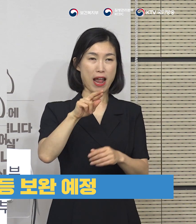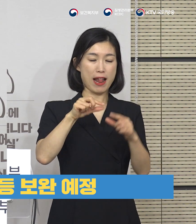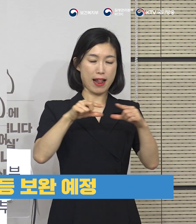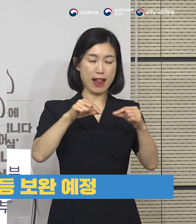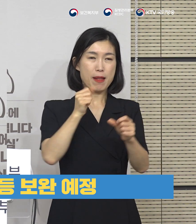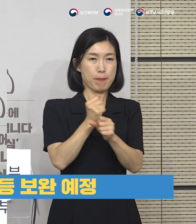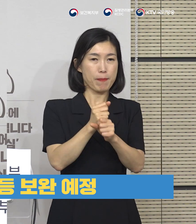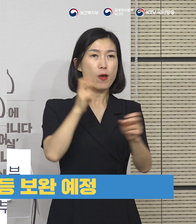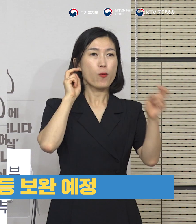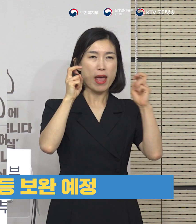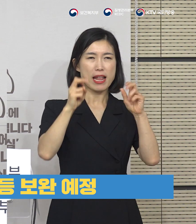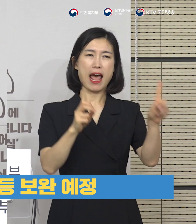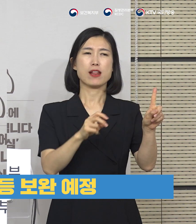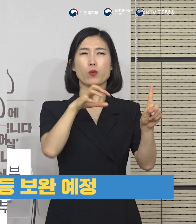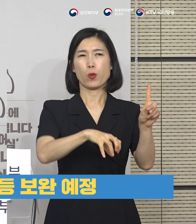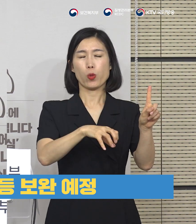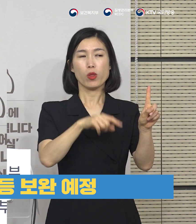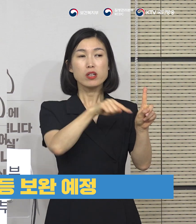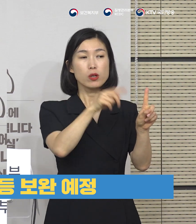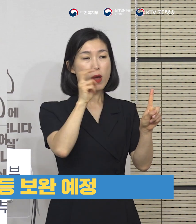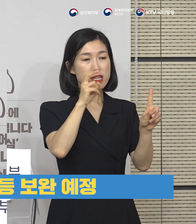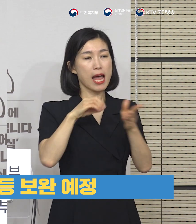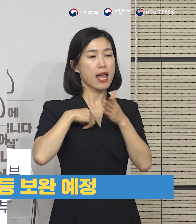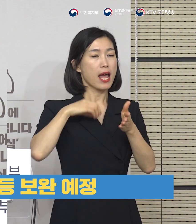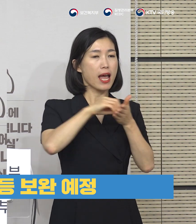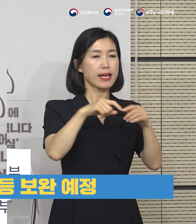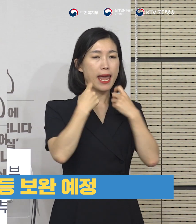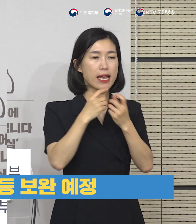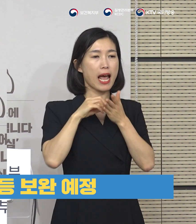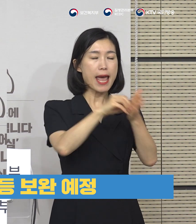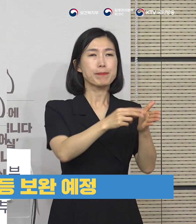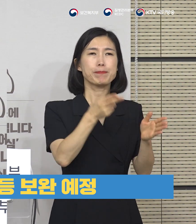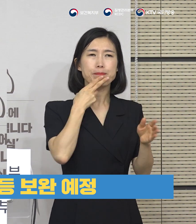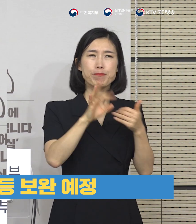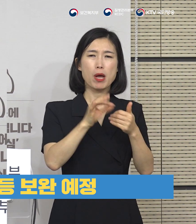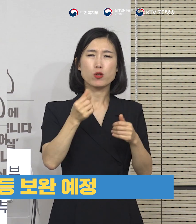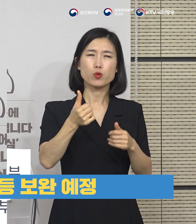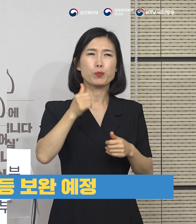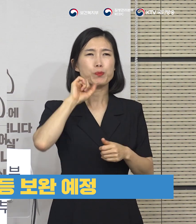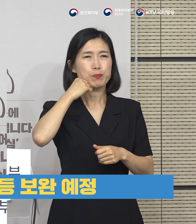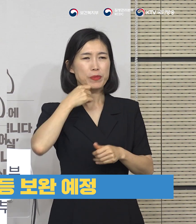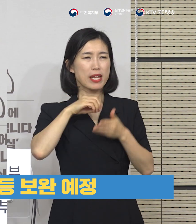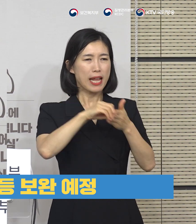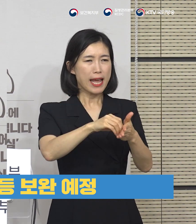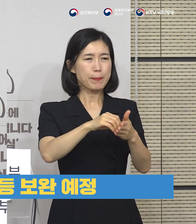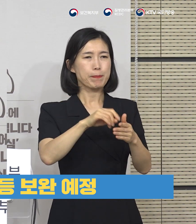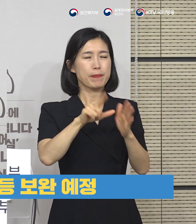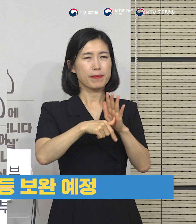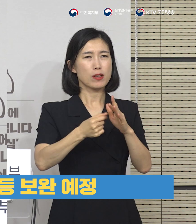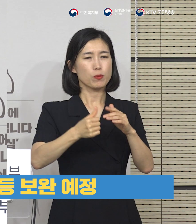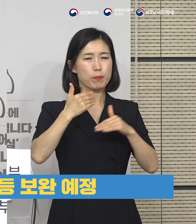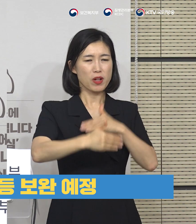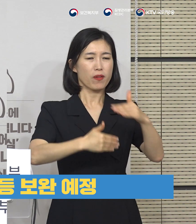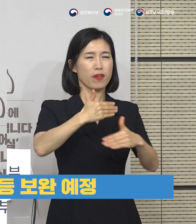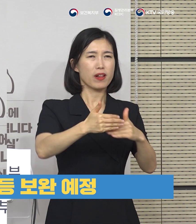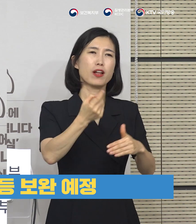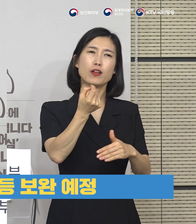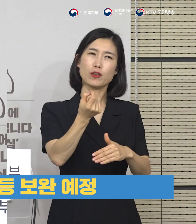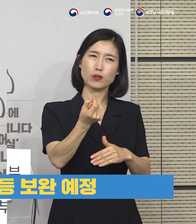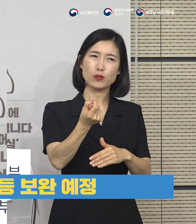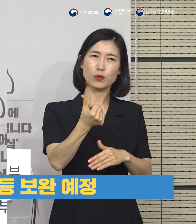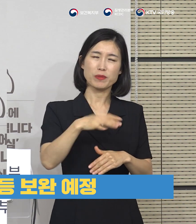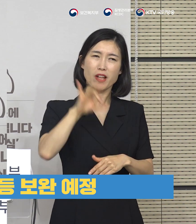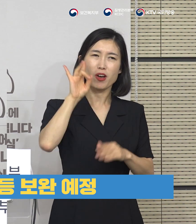불과했기 때문에 거기에 가입이 되지 않았거나 또는 그러한 그 가입의 절차 등을 이행하는 데 있어서